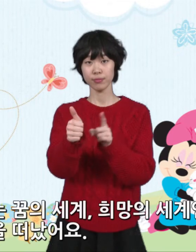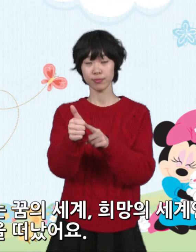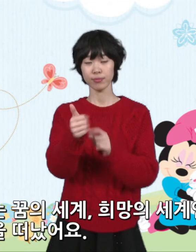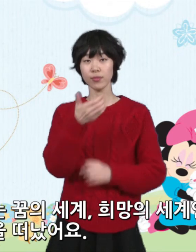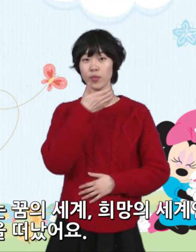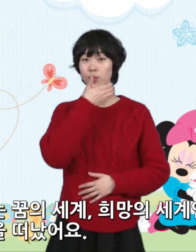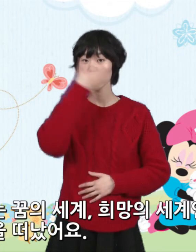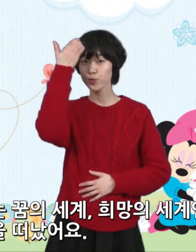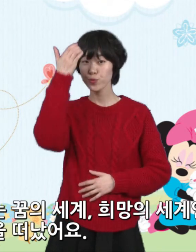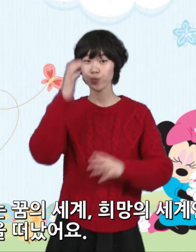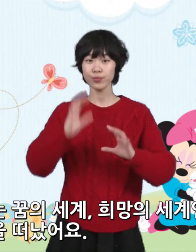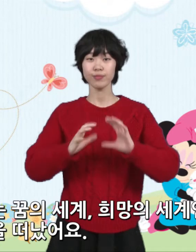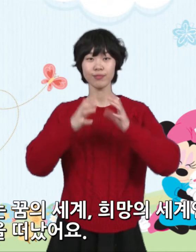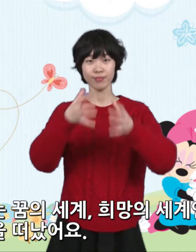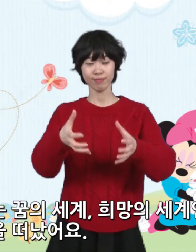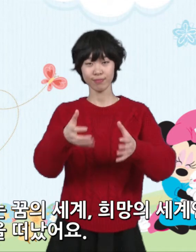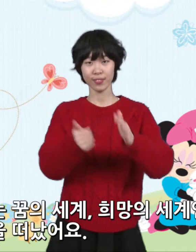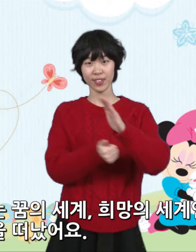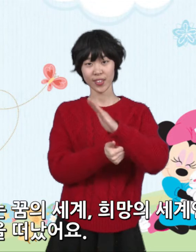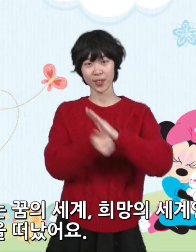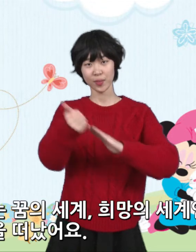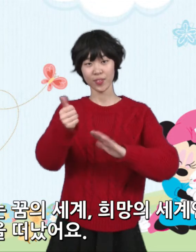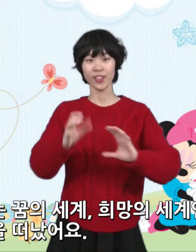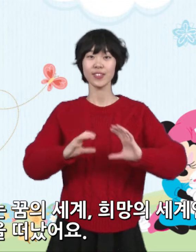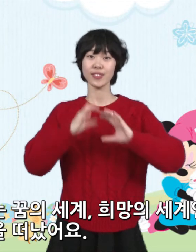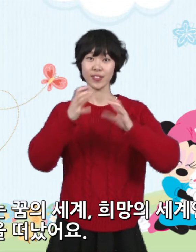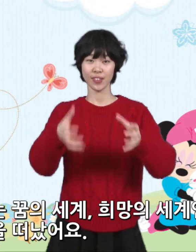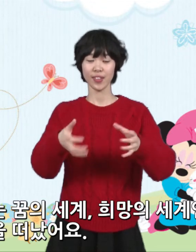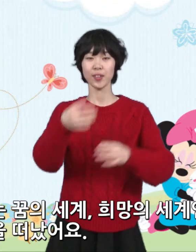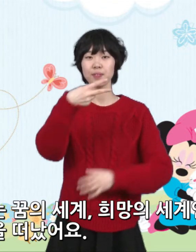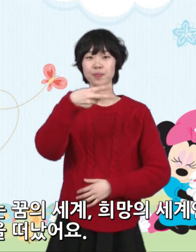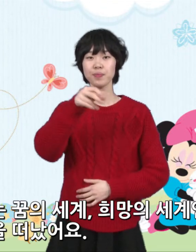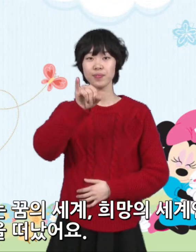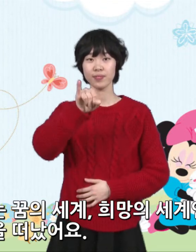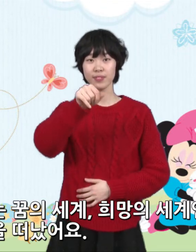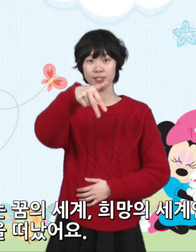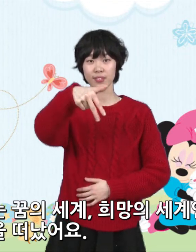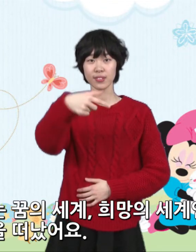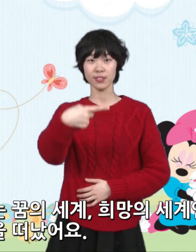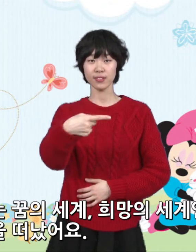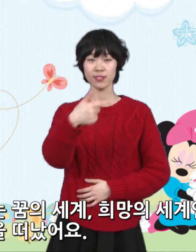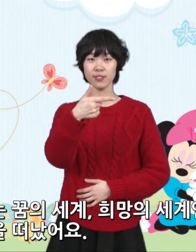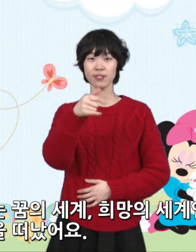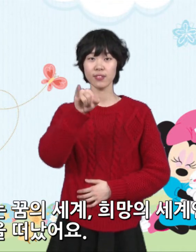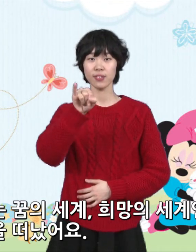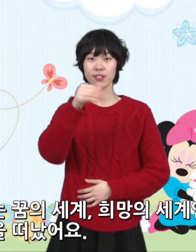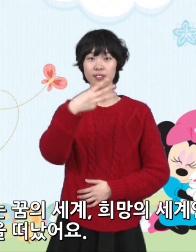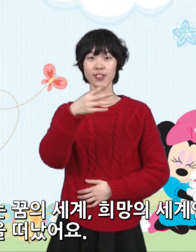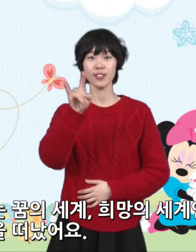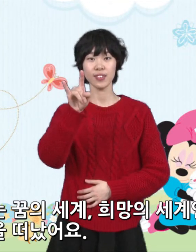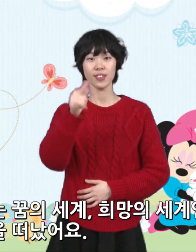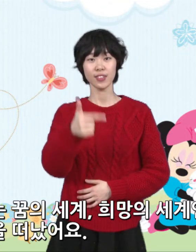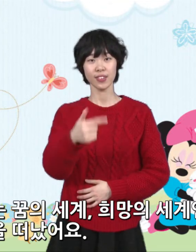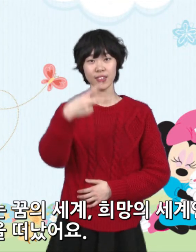월트 디즈니는 꿈의 세계, 희망의 세계인 디즈니랜드를 만들고 세상을 떠났어요.